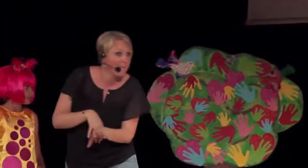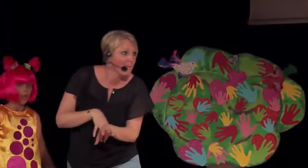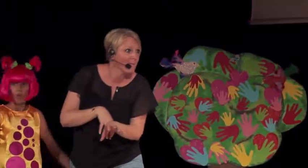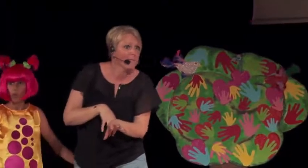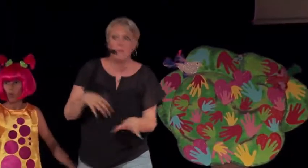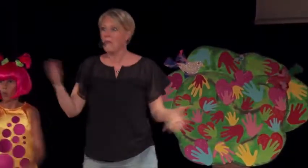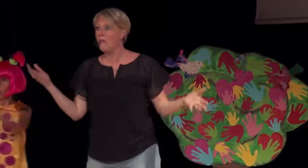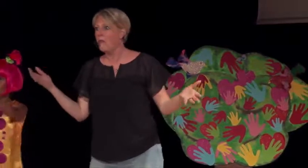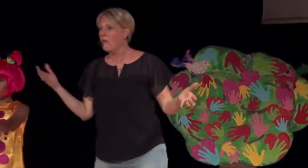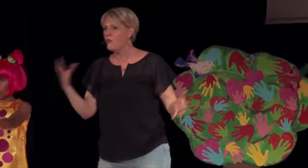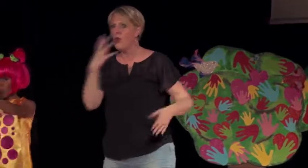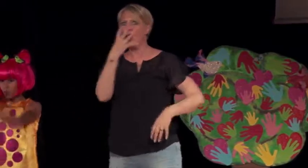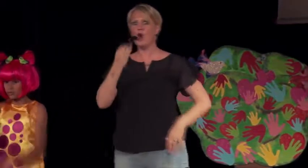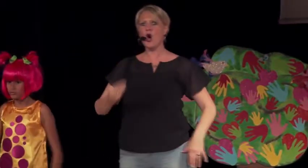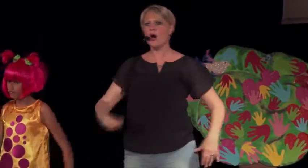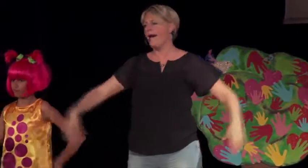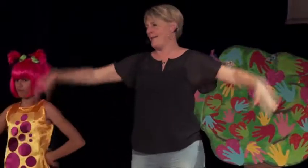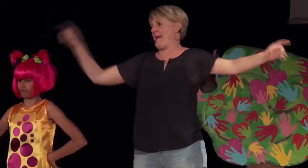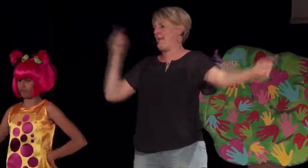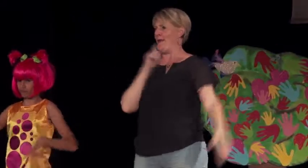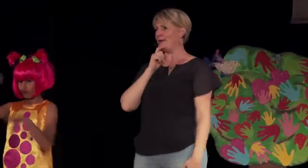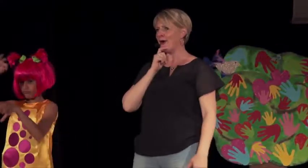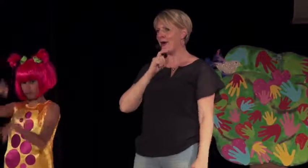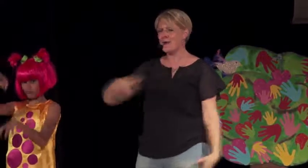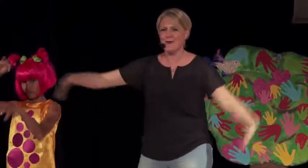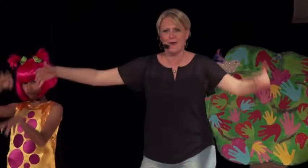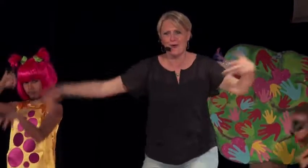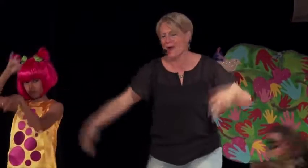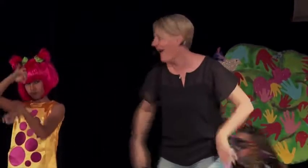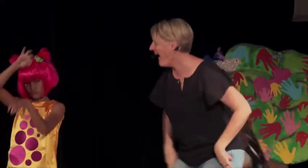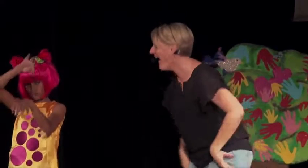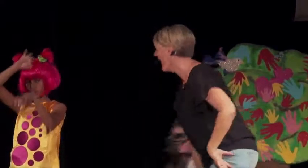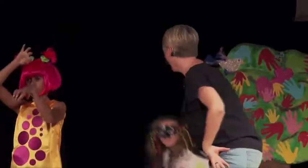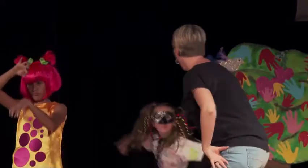Le loup, mais pas encore le loup.